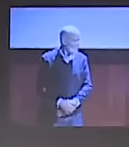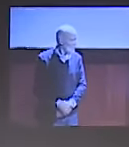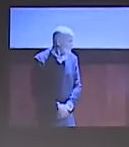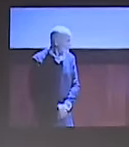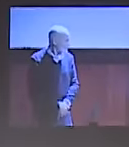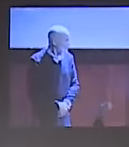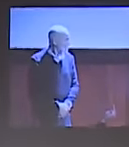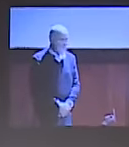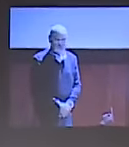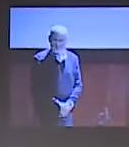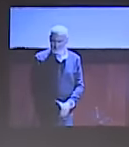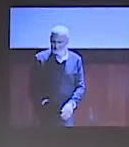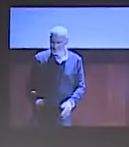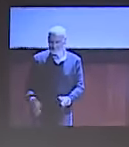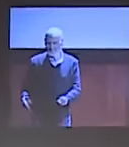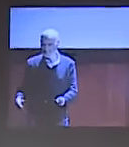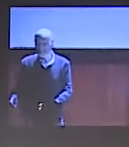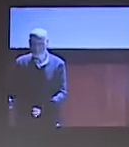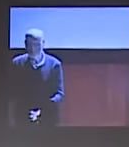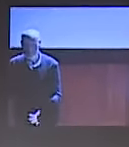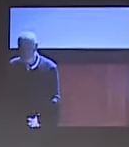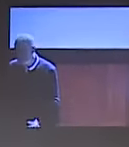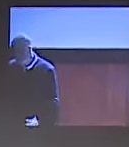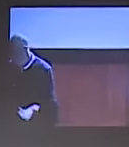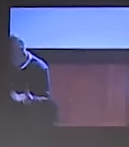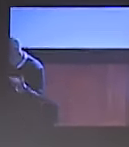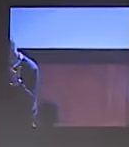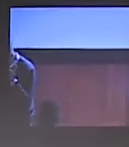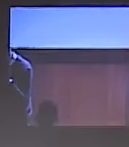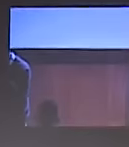et ensuite, je vais me poser des questions.